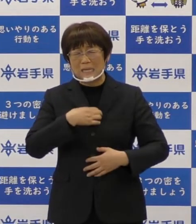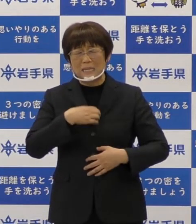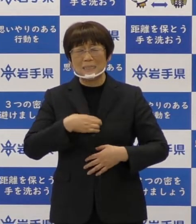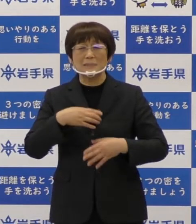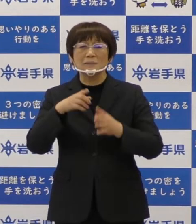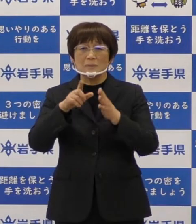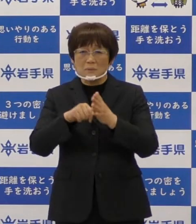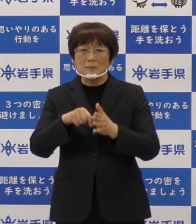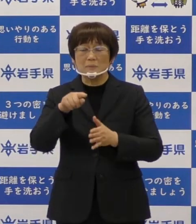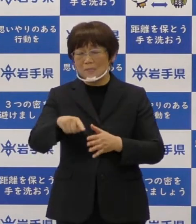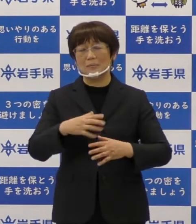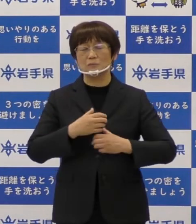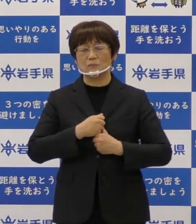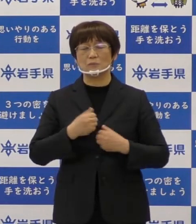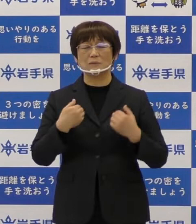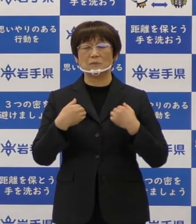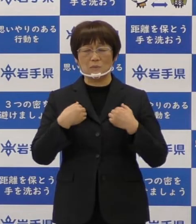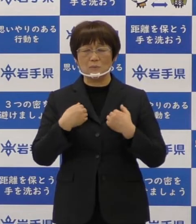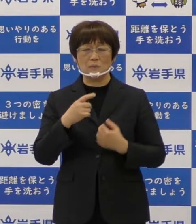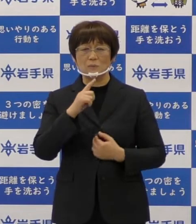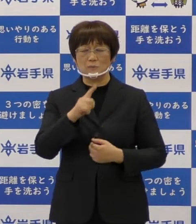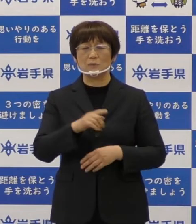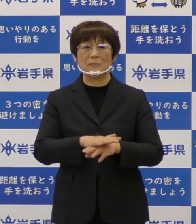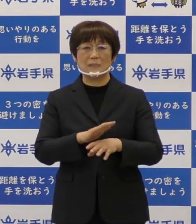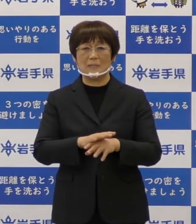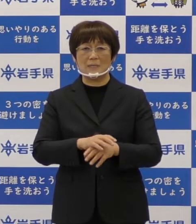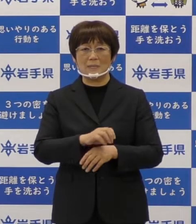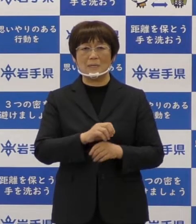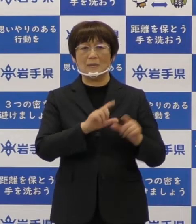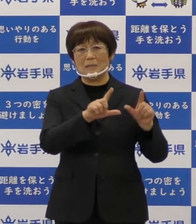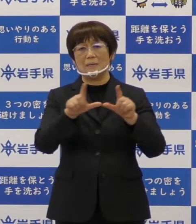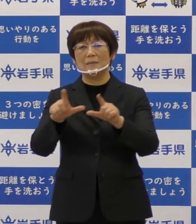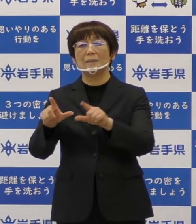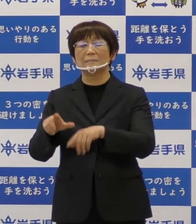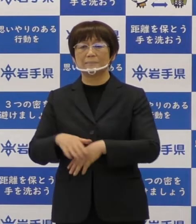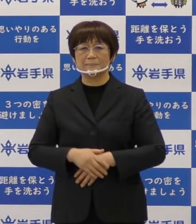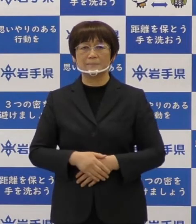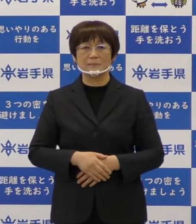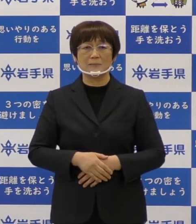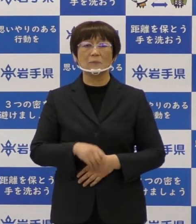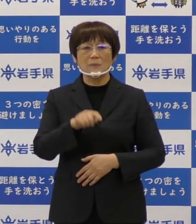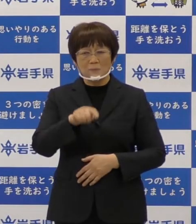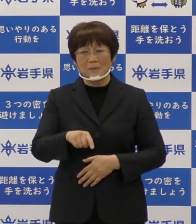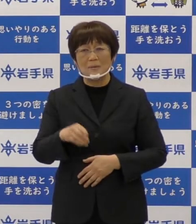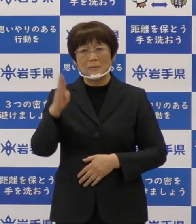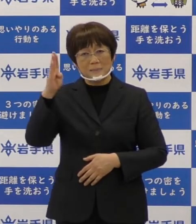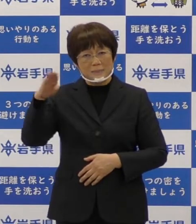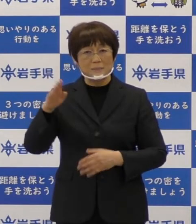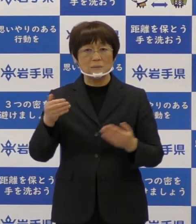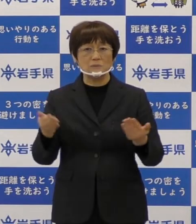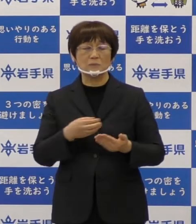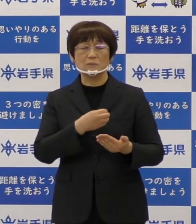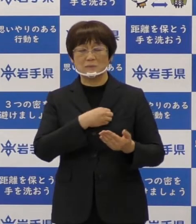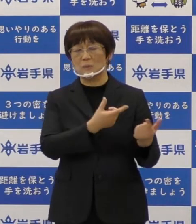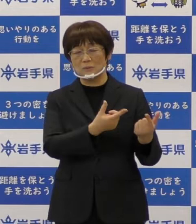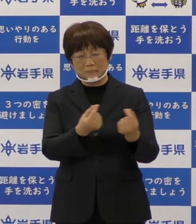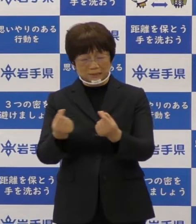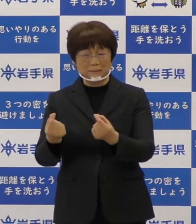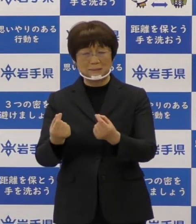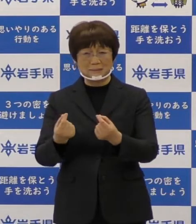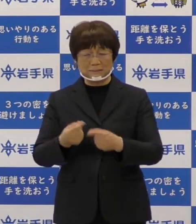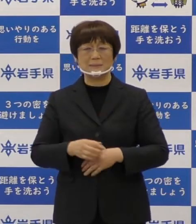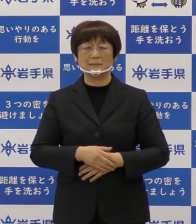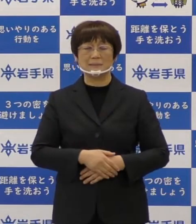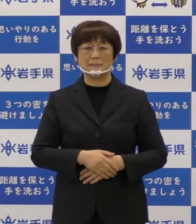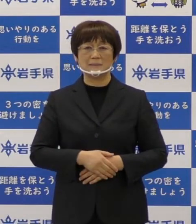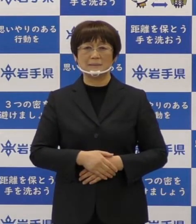して開催してくださいということを呼びかけています。これは県職員もその通り しまし